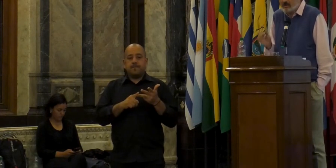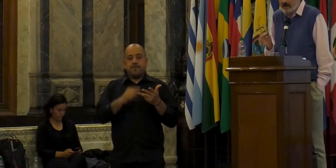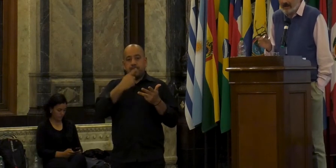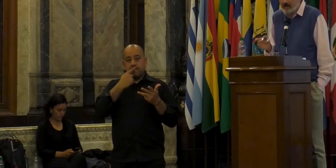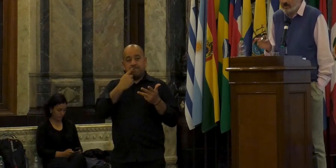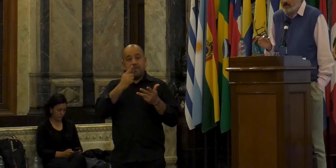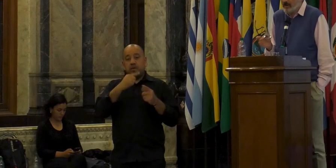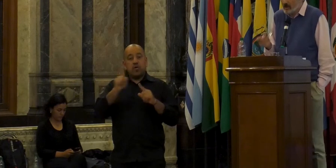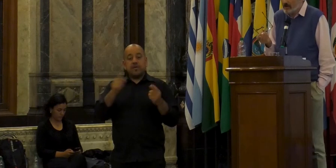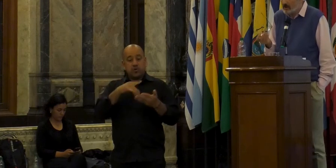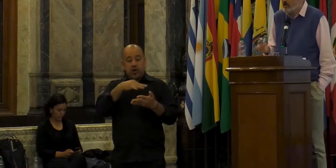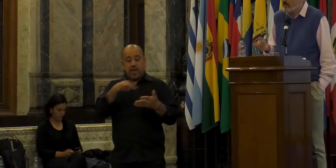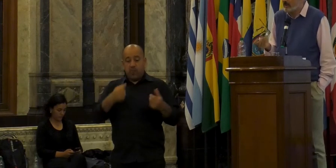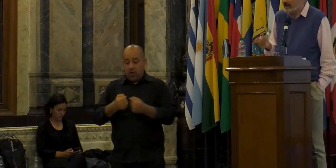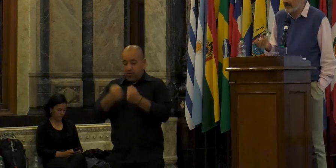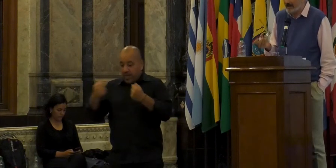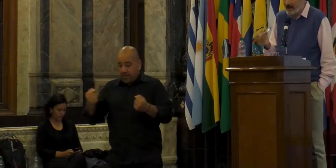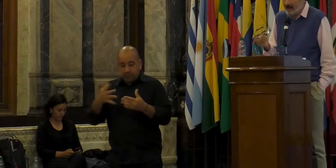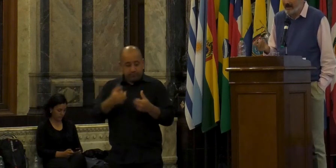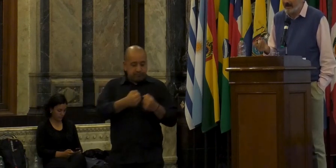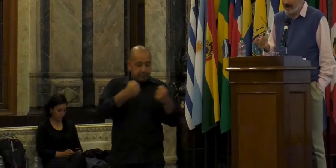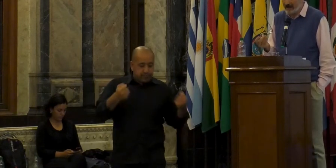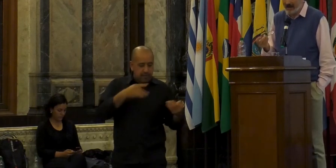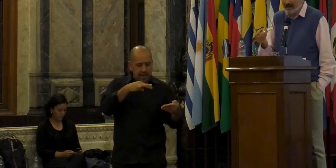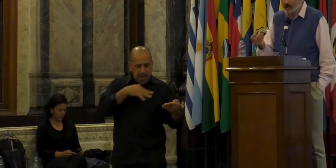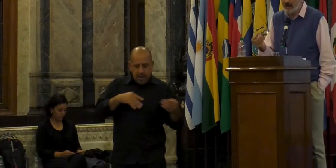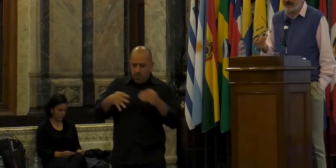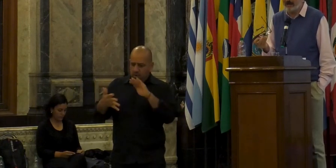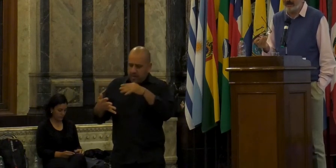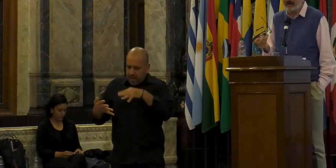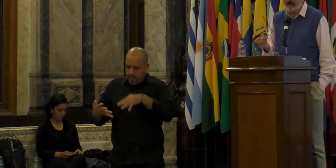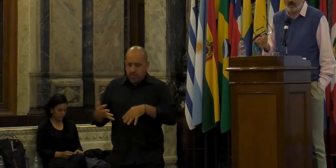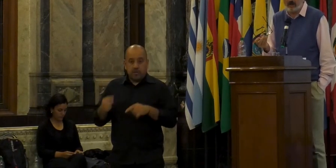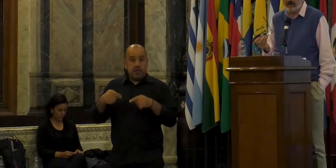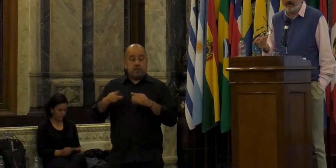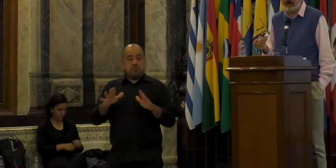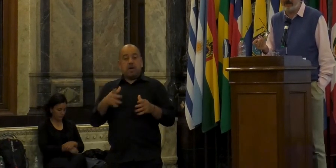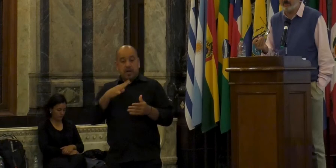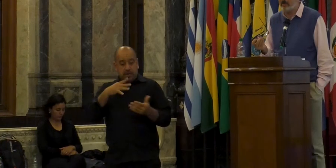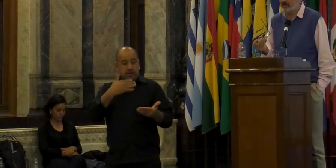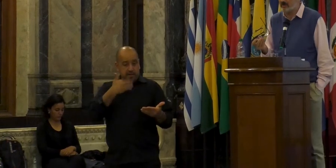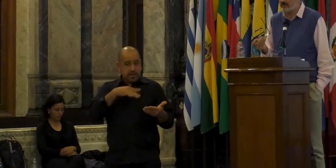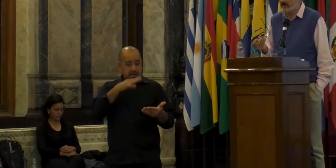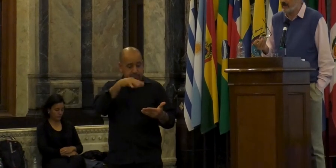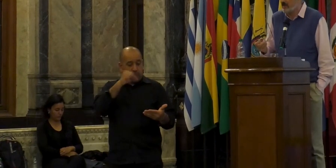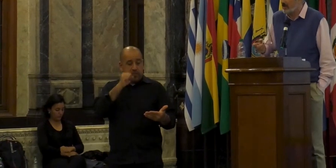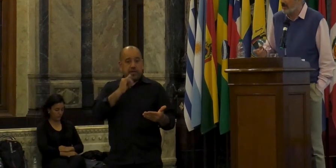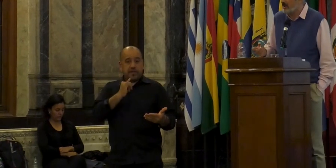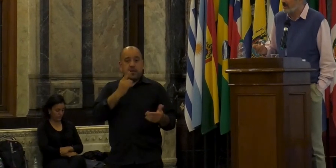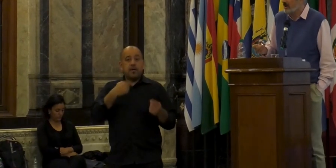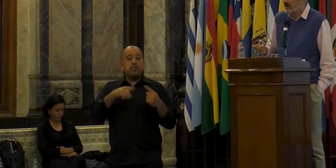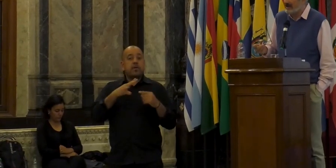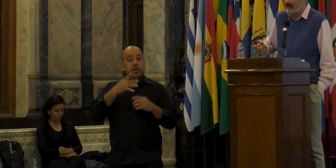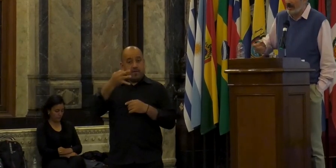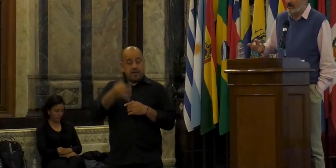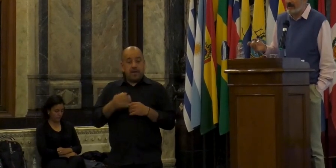ninguna de esas cosas que leemos en los periódicos, que son muy importantes, que hay que entender, que hay que actuar ante ellas, porque van a tener un impacto en nuestras vidas. Pero yo lo